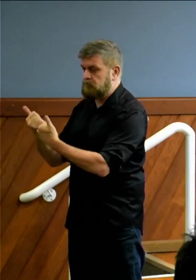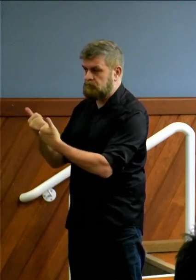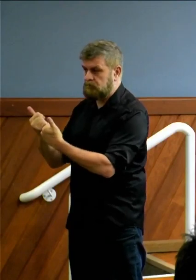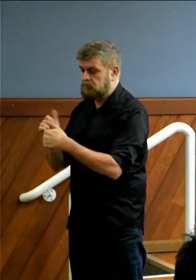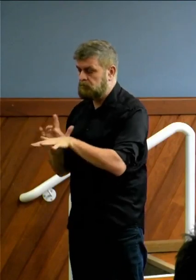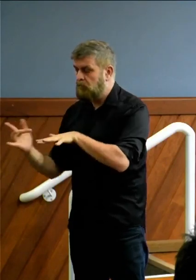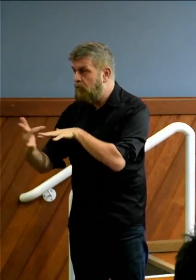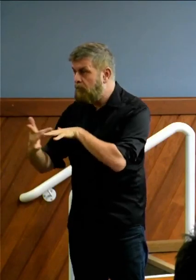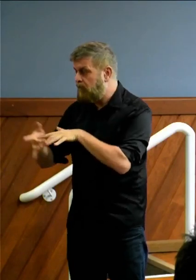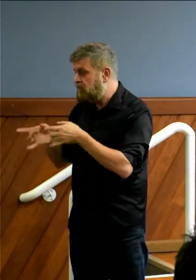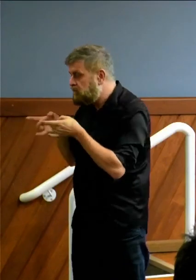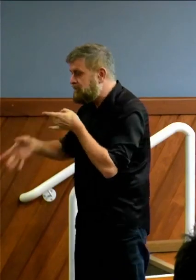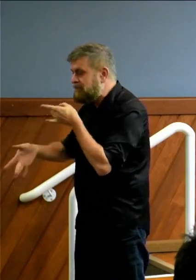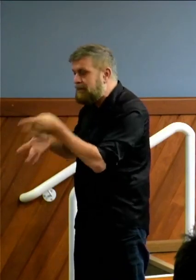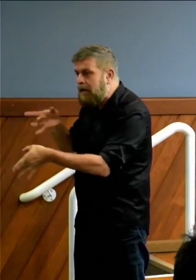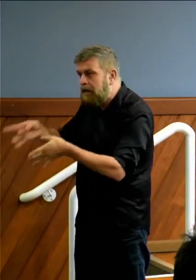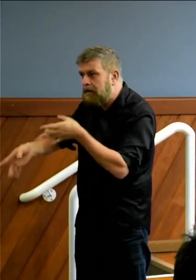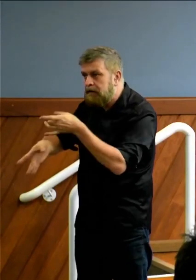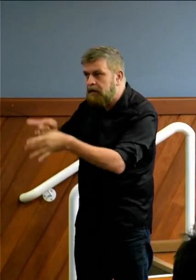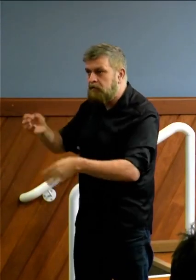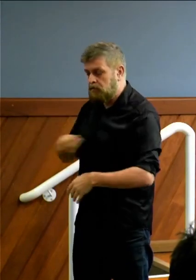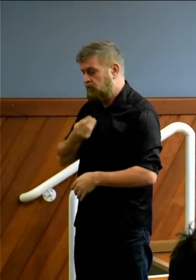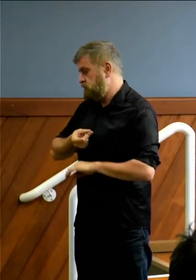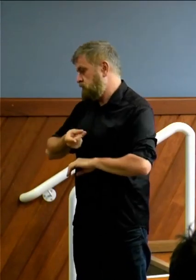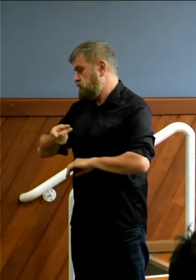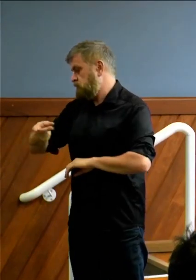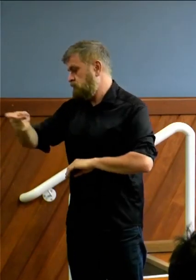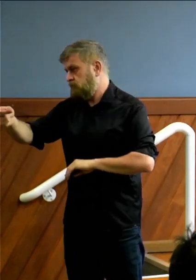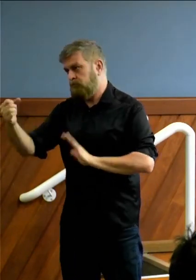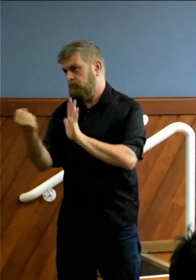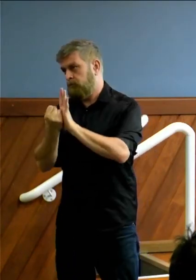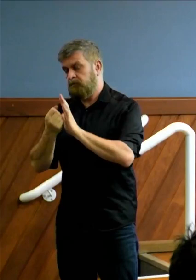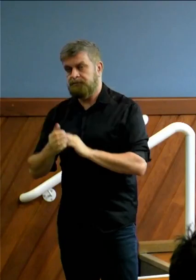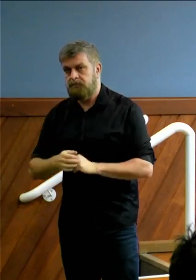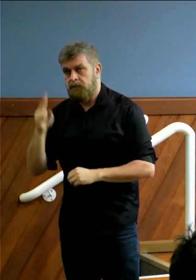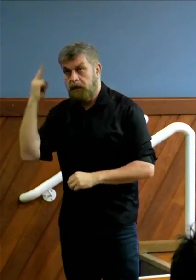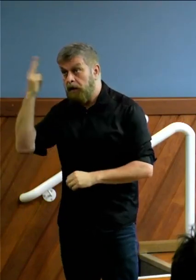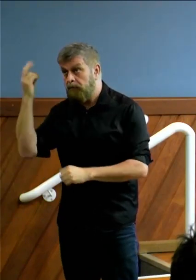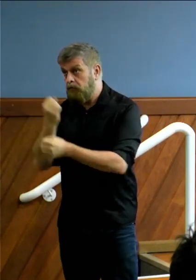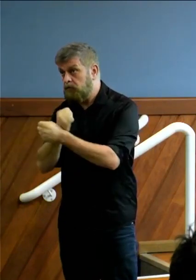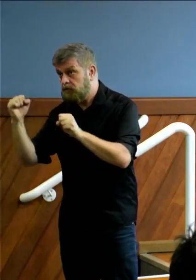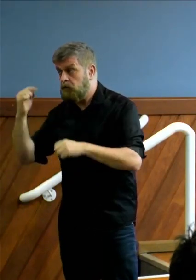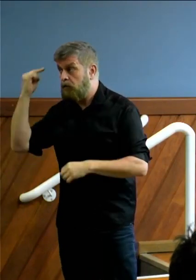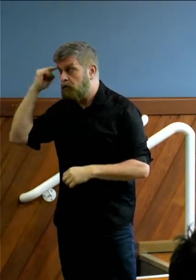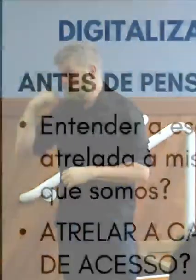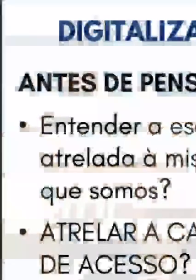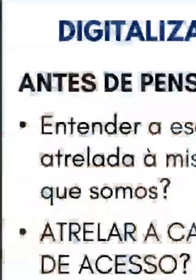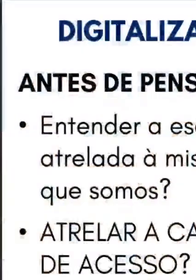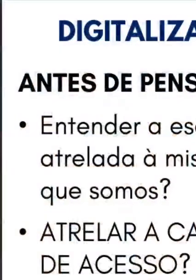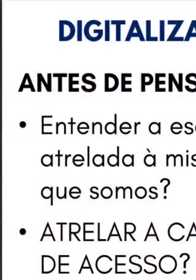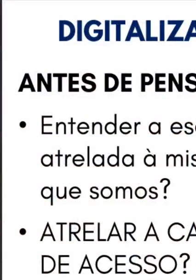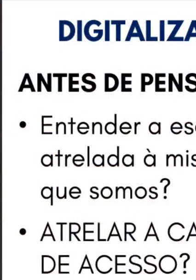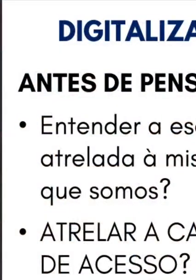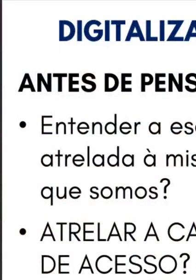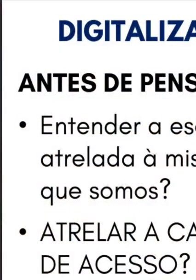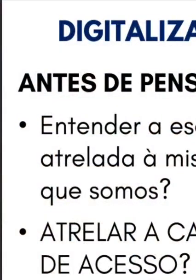mídia descartável, isso daqui é descartável, gente. Não é para ficar para sempre, né? Então, é pensar que nós temos que escolher lugares